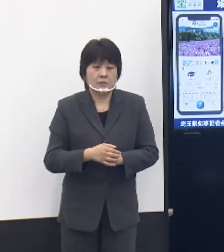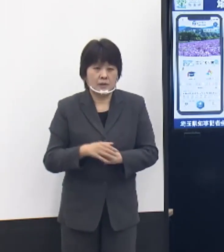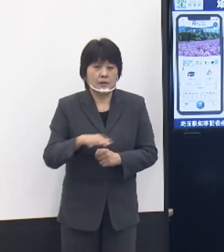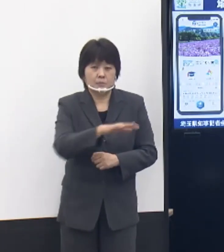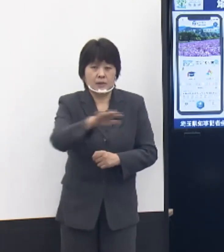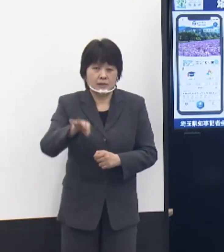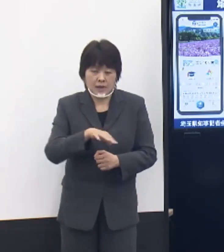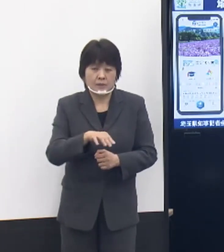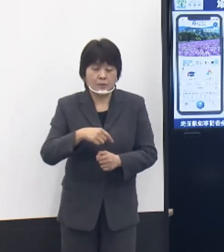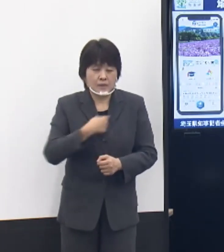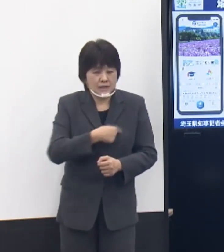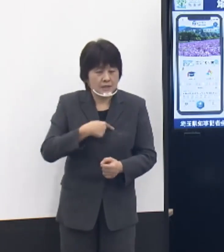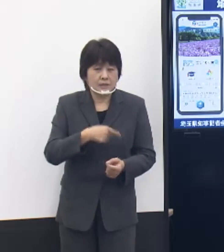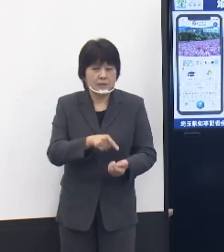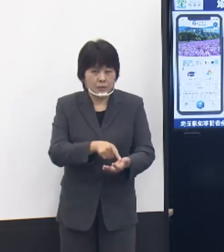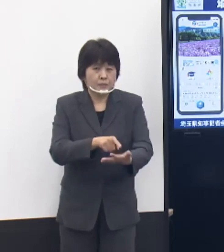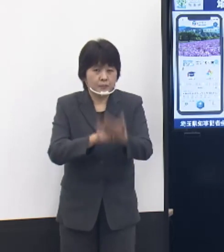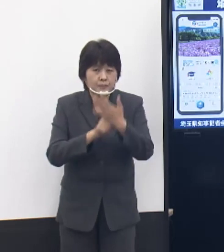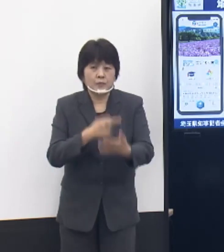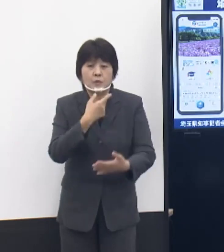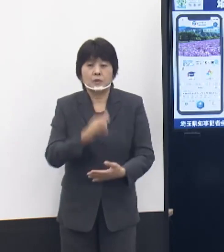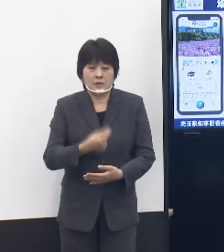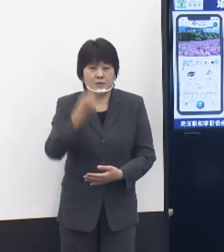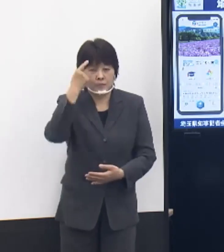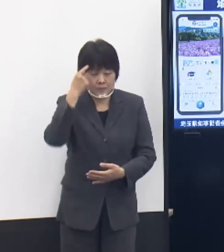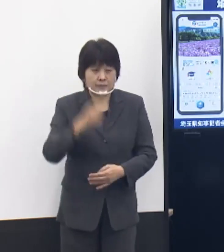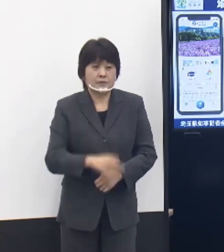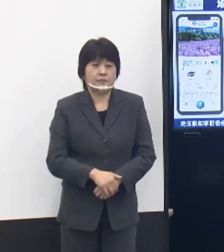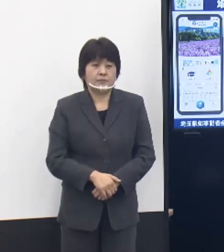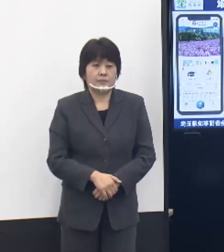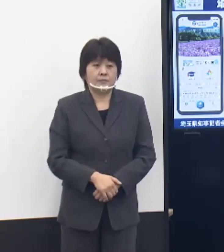皆さんの意思を表していただきたいと思います。